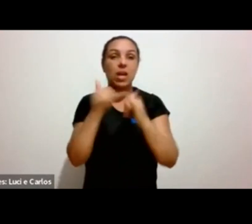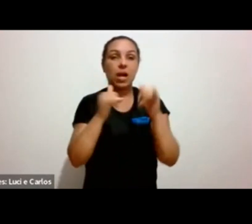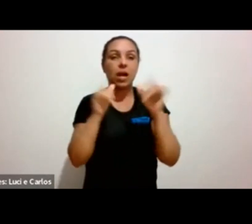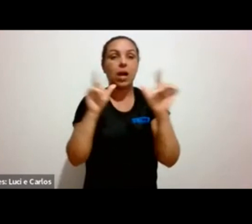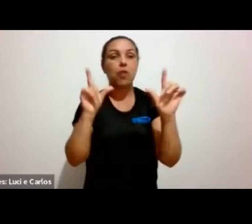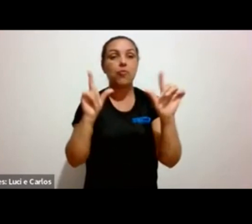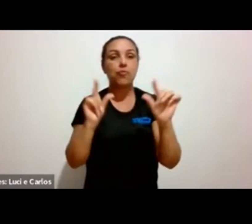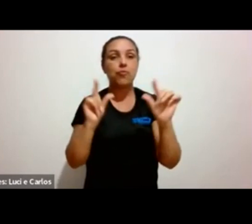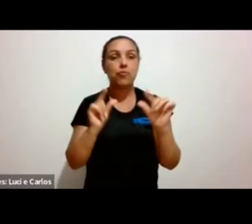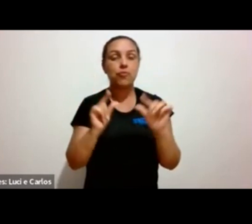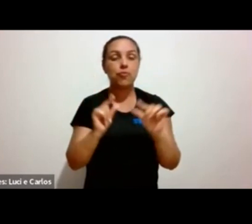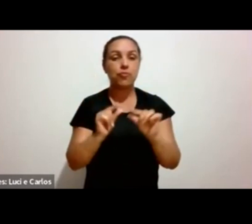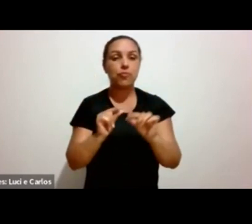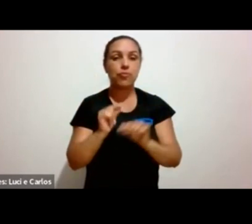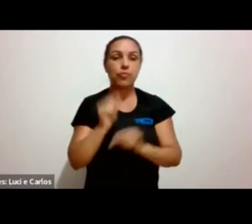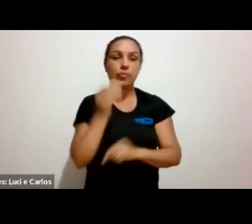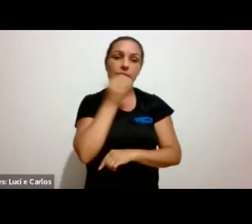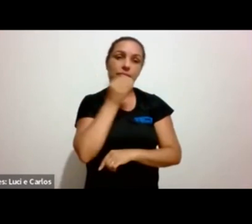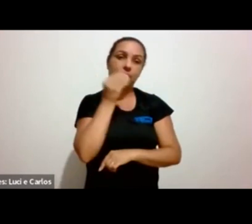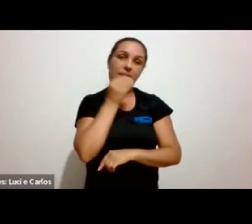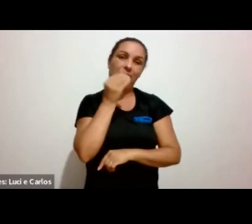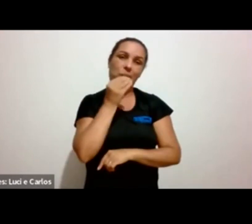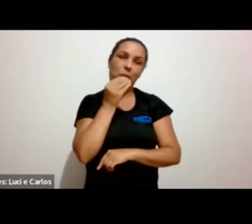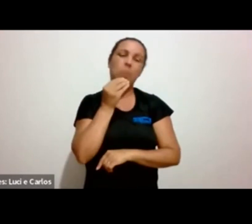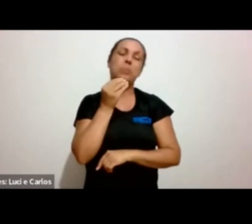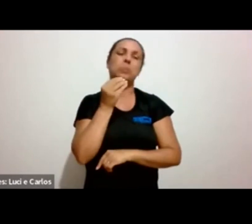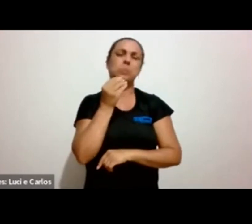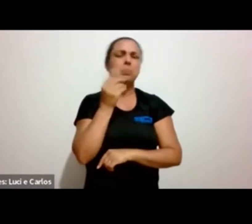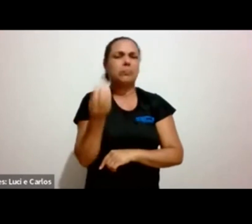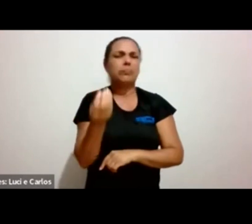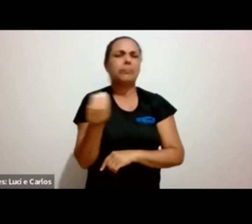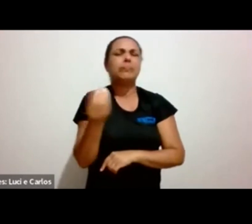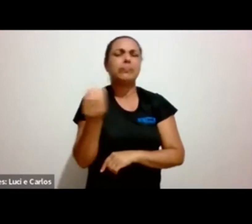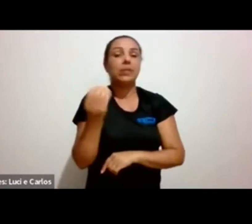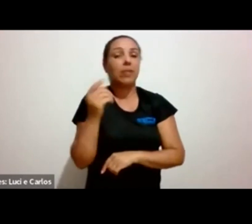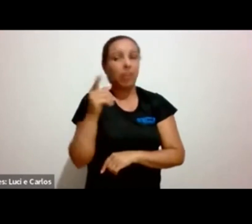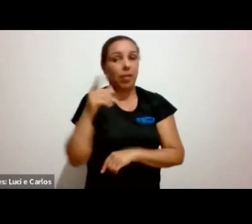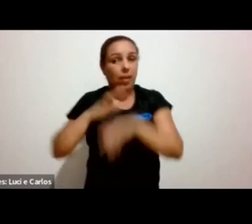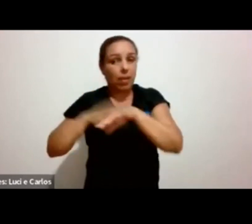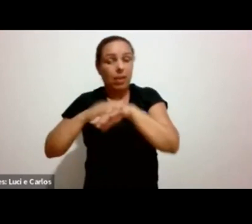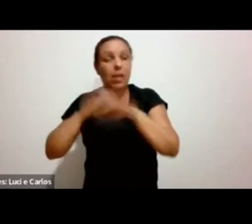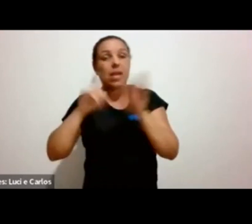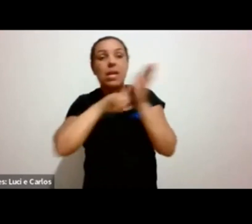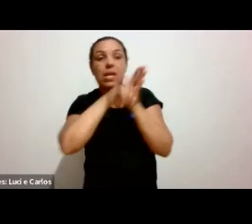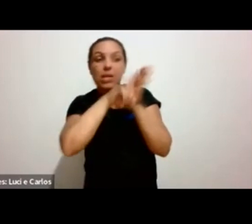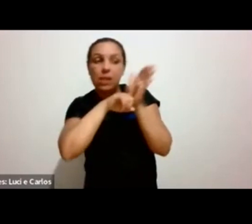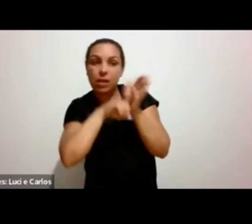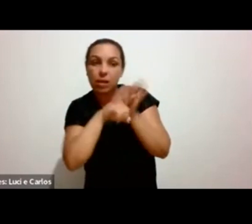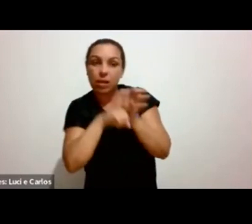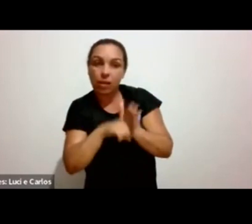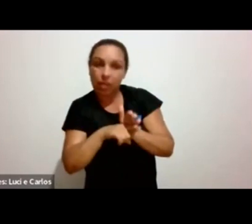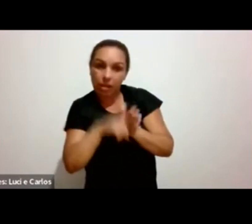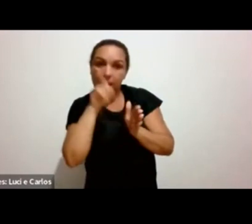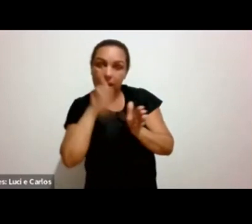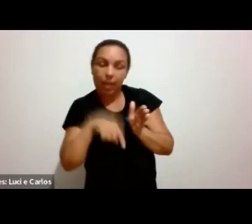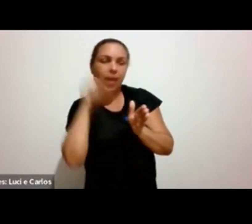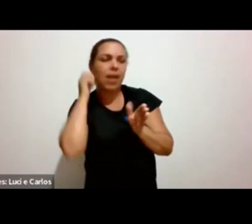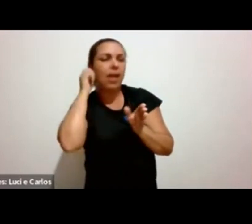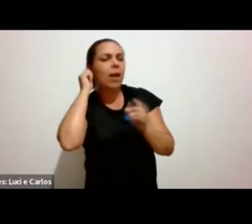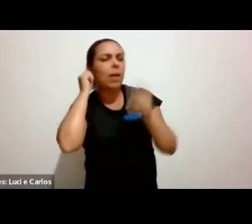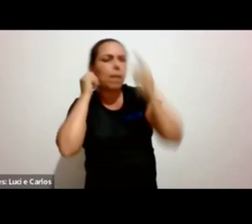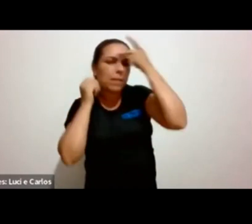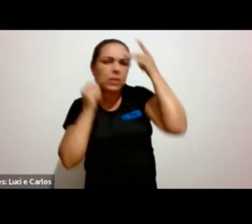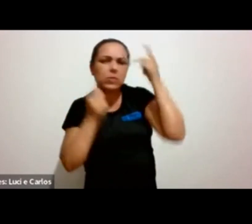ortomolecular, iridólogo, tá? Também analisador quântico, eu não trato doença. Eu busco o que